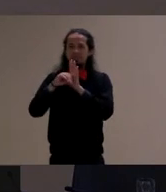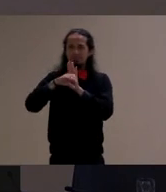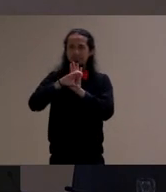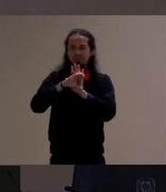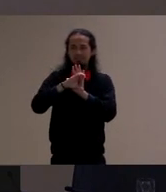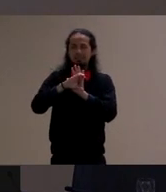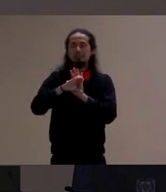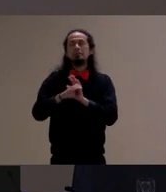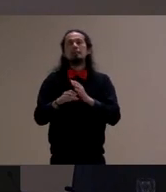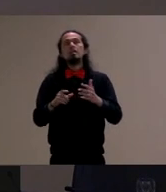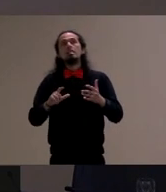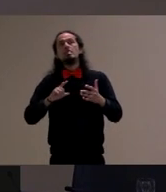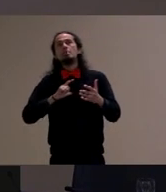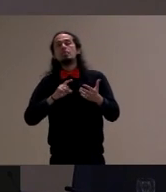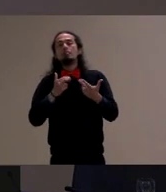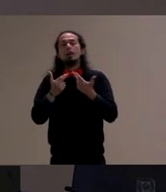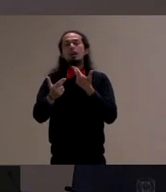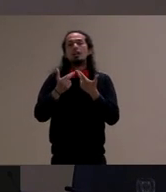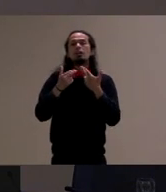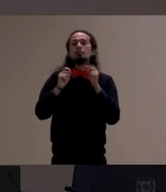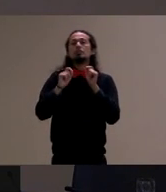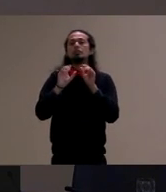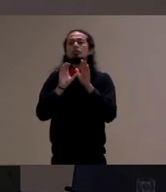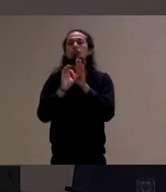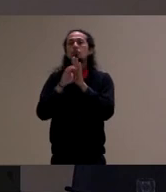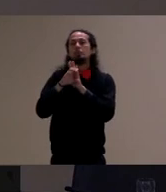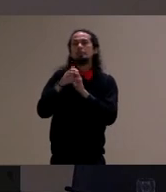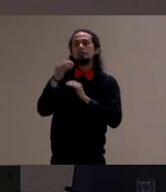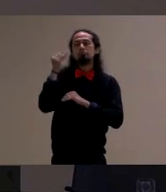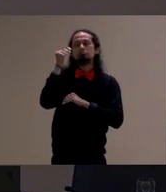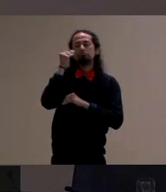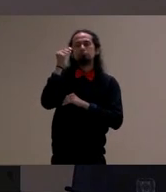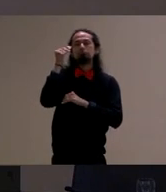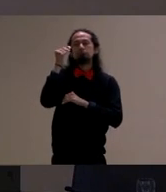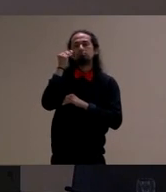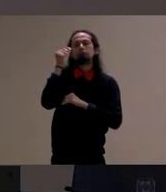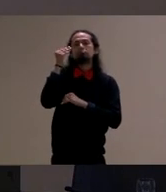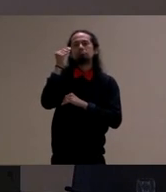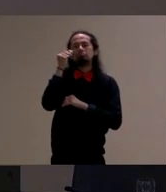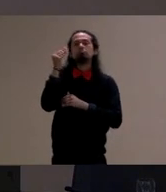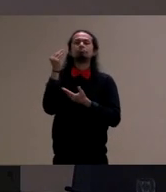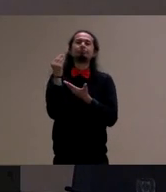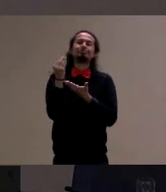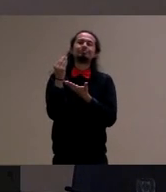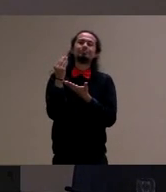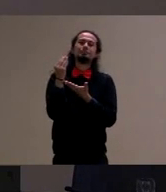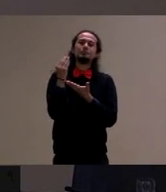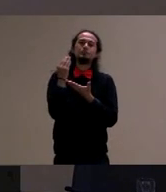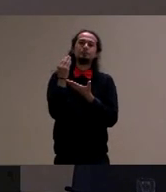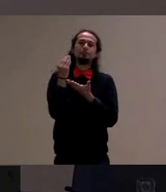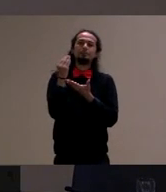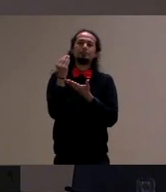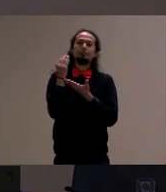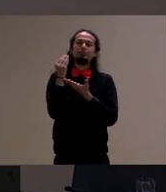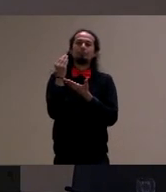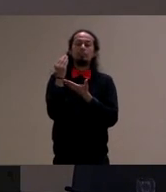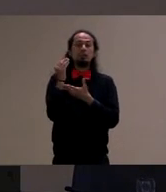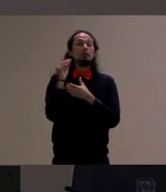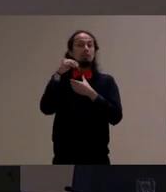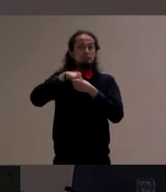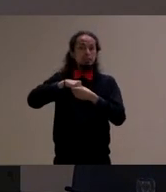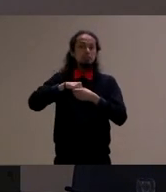está mais aproximado com o conceito de experimento em que também não texto